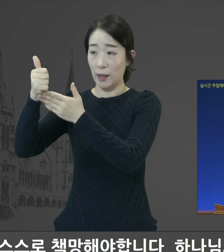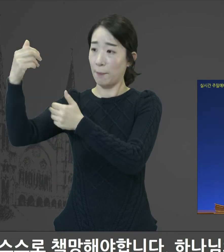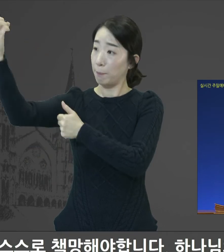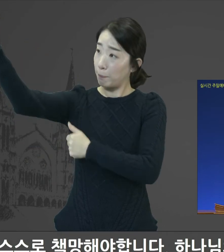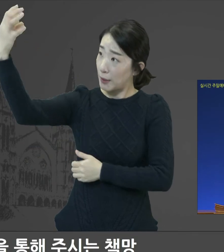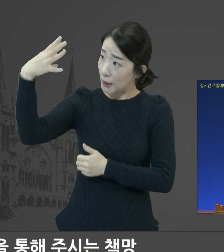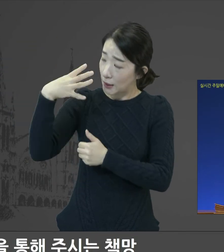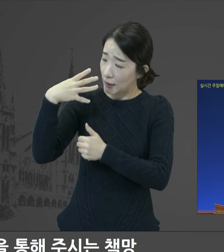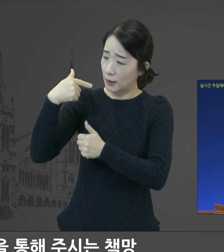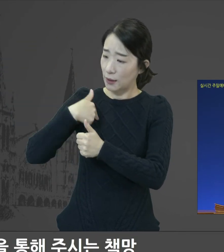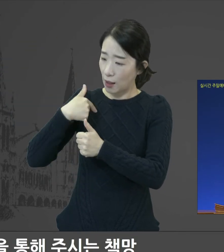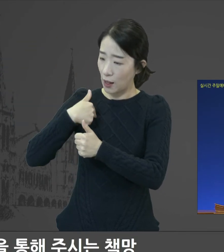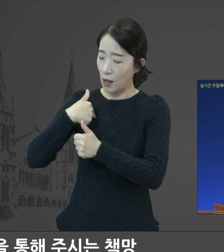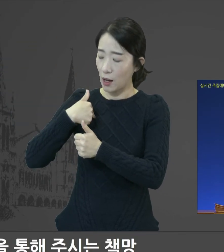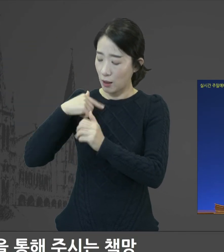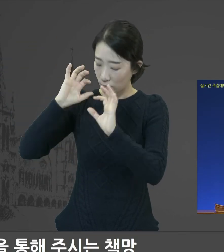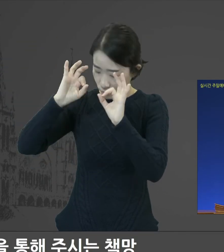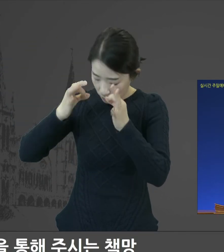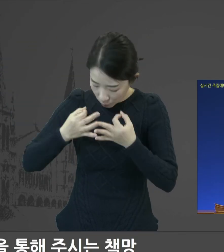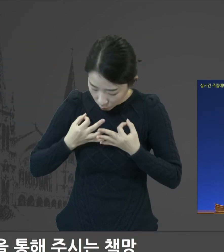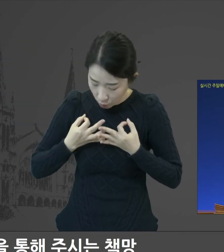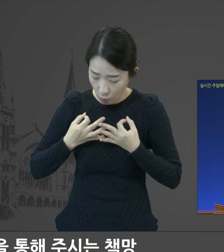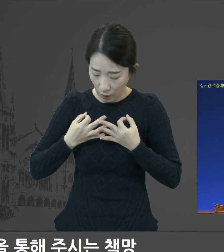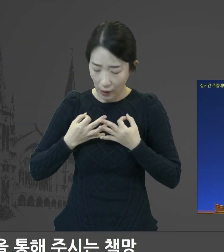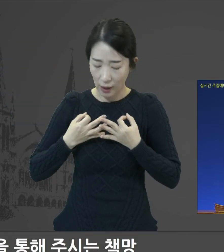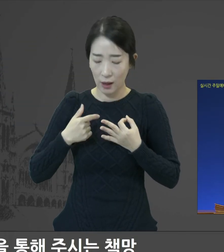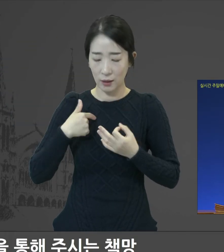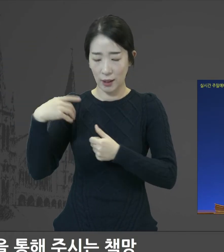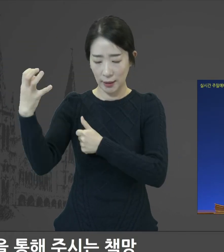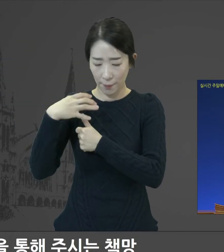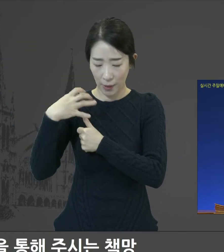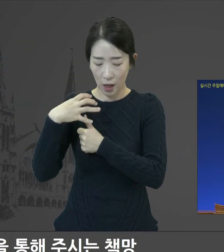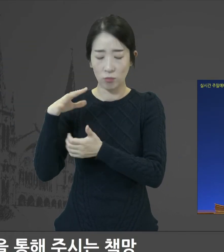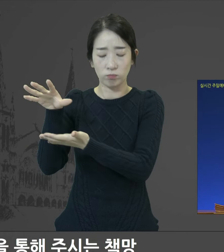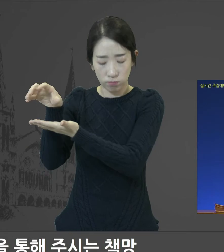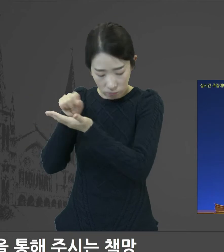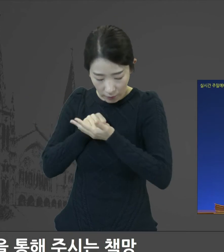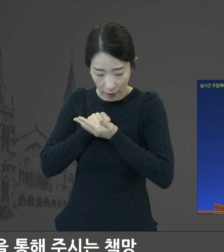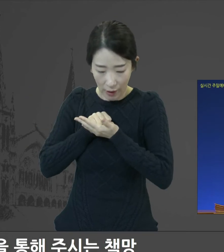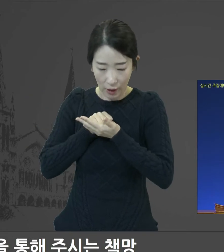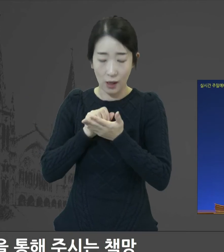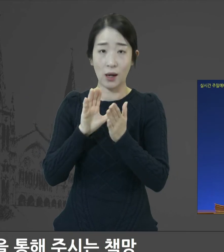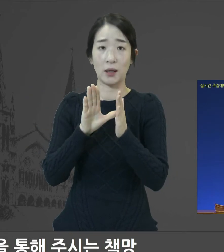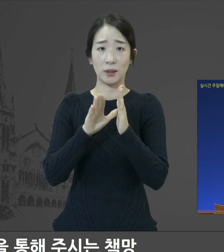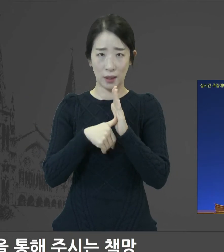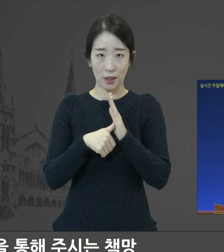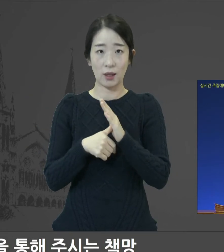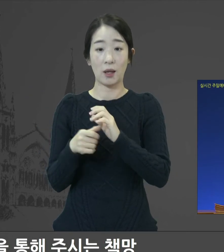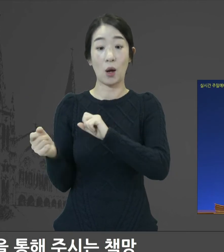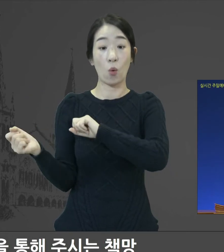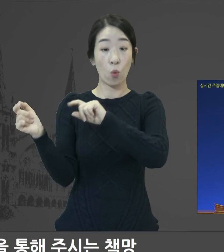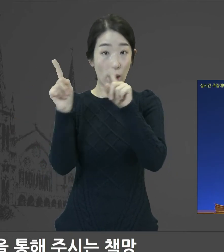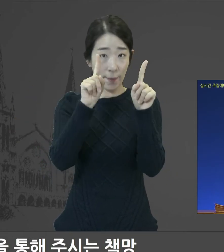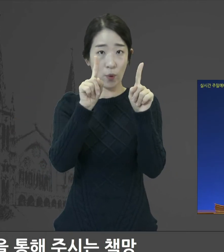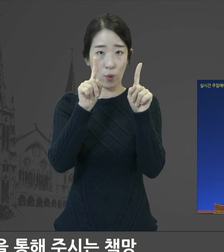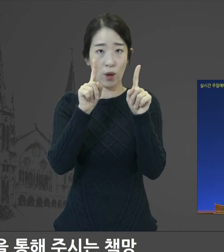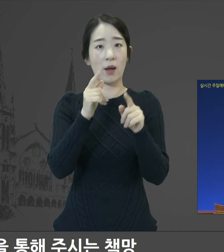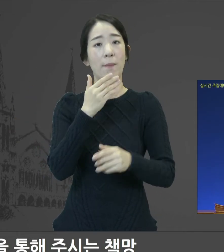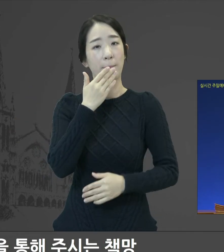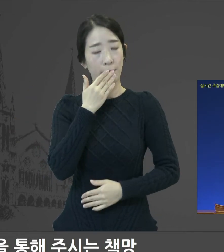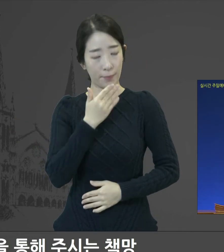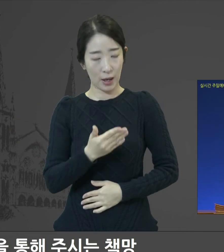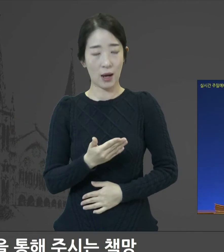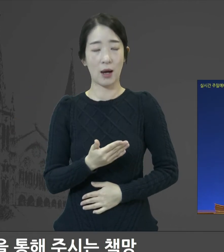주심으로 우리가 받아야 될 책망들을 받을 때, 그때 우리는 회복의 자리로